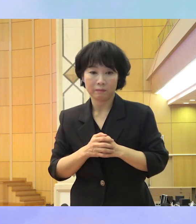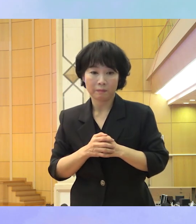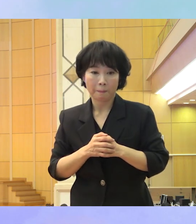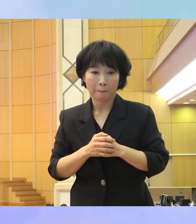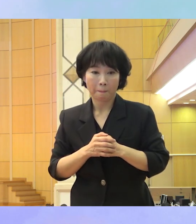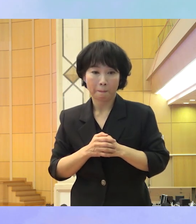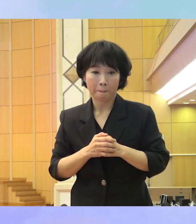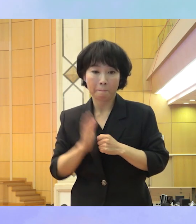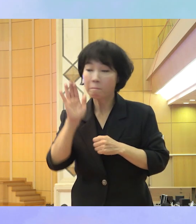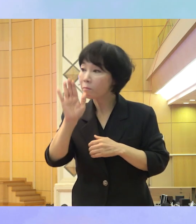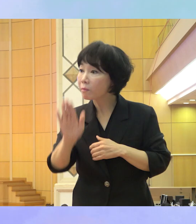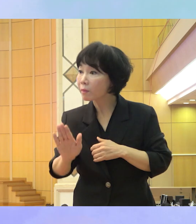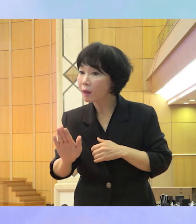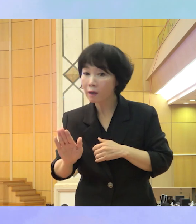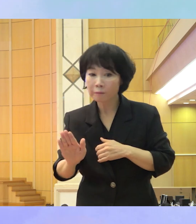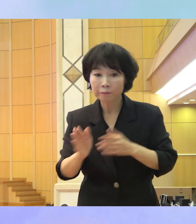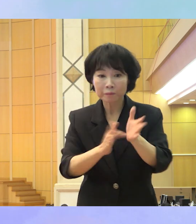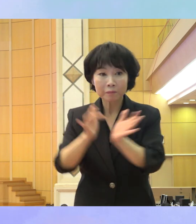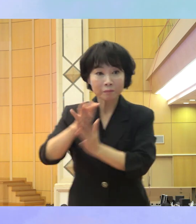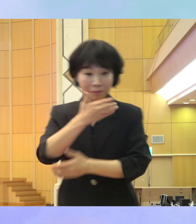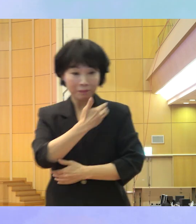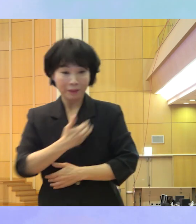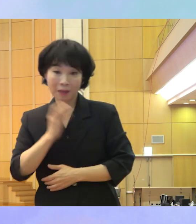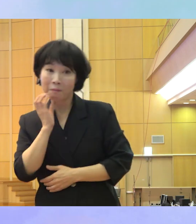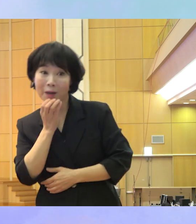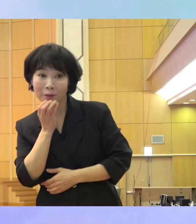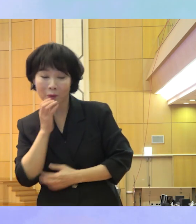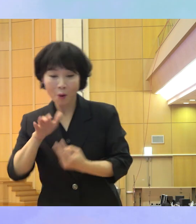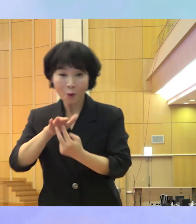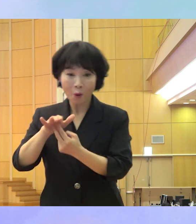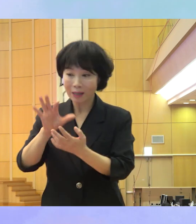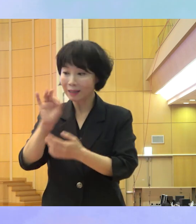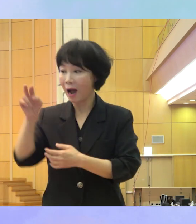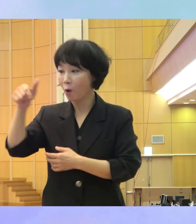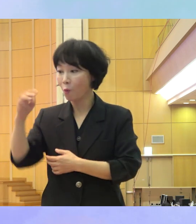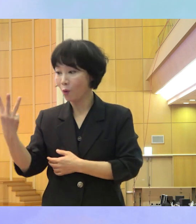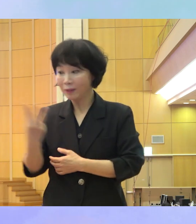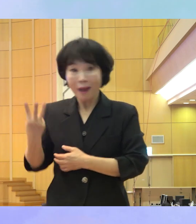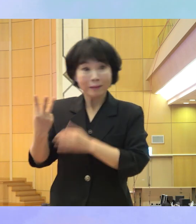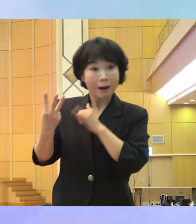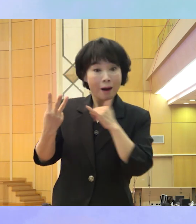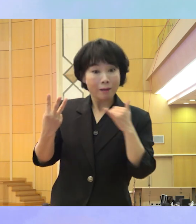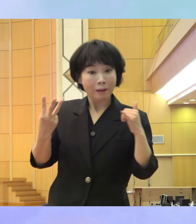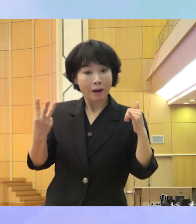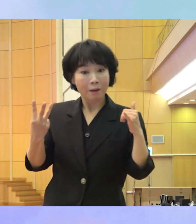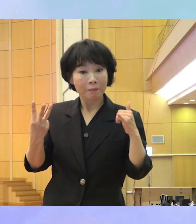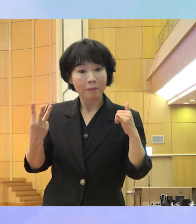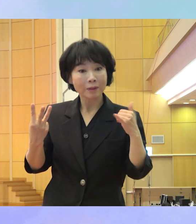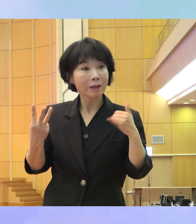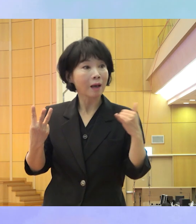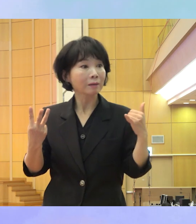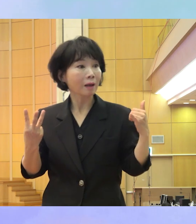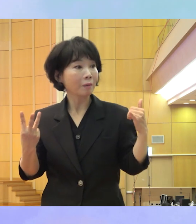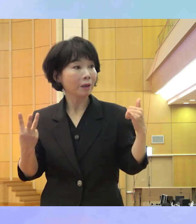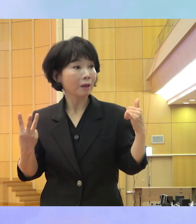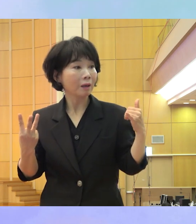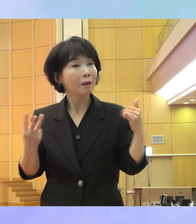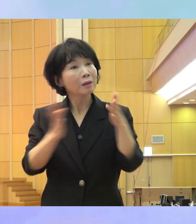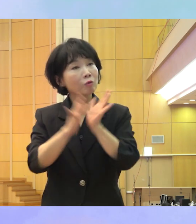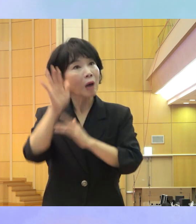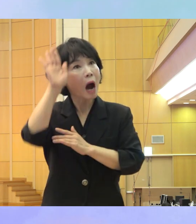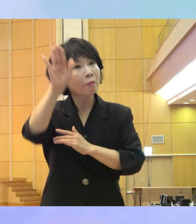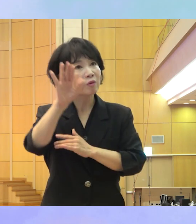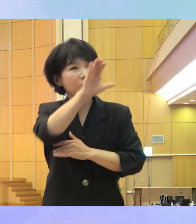근데 베드로, 요한, 야고보가 이 내용을 알았다면 여기가 좋사오니 그 말하면 안